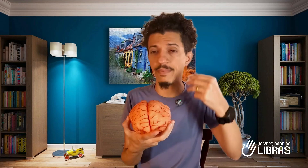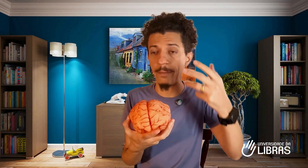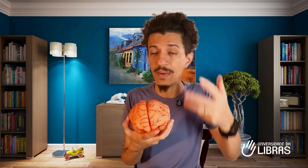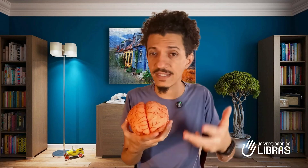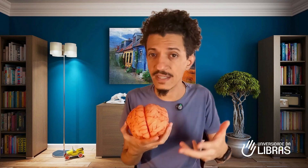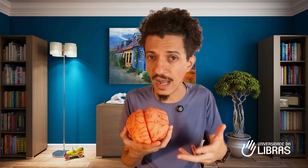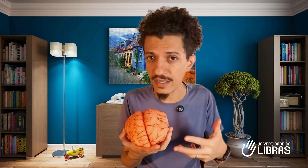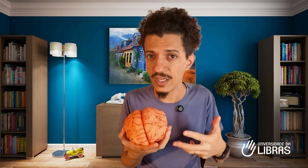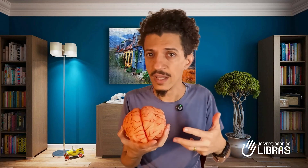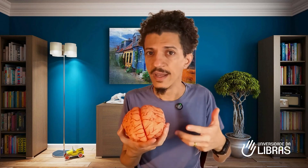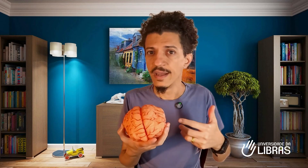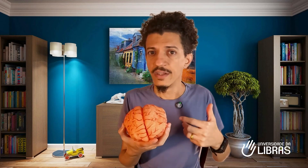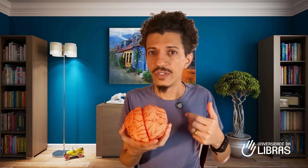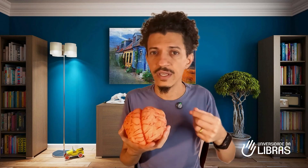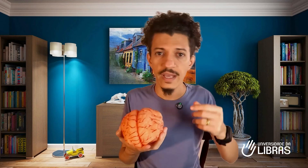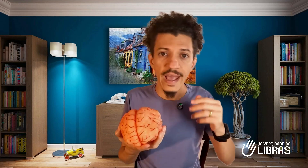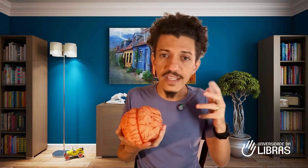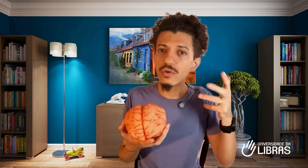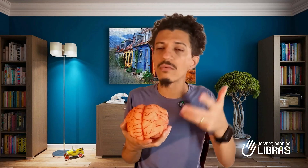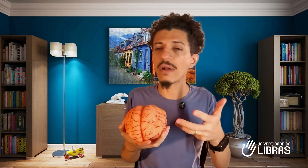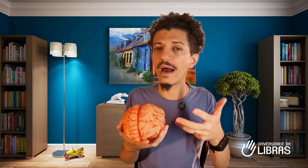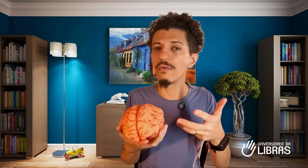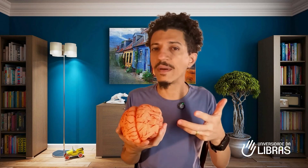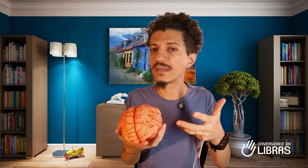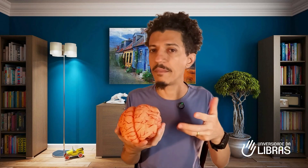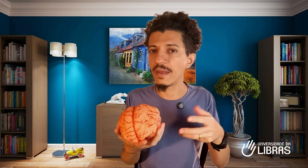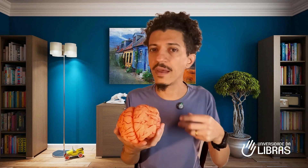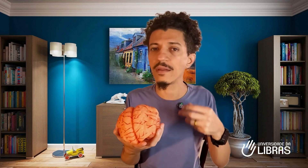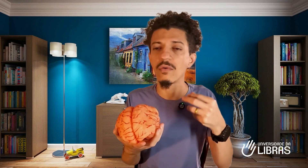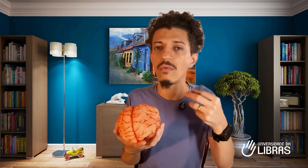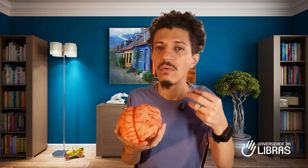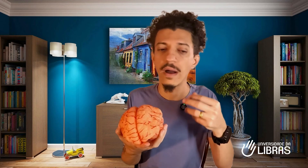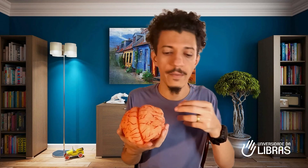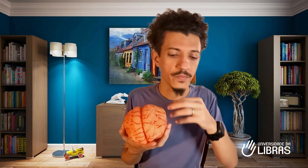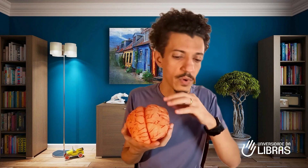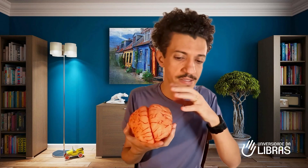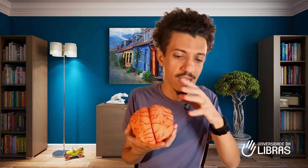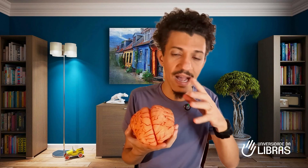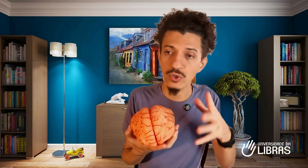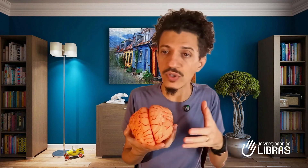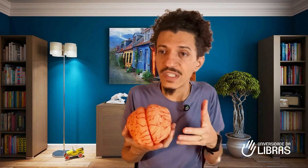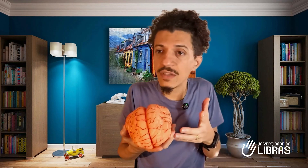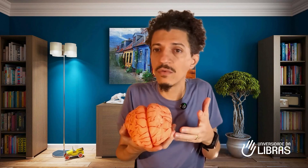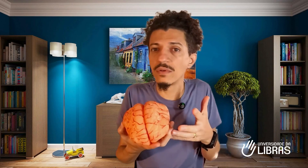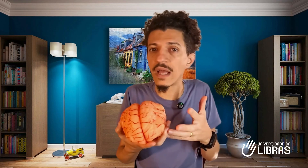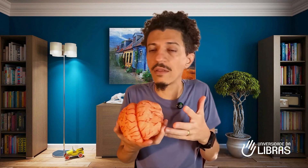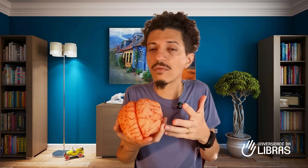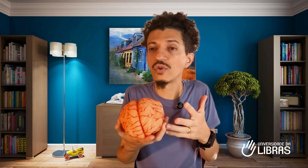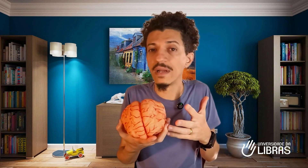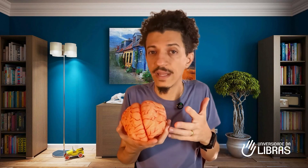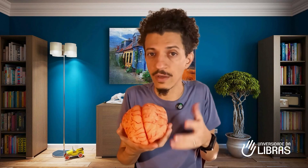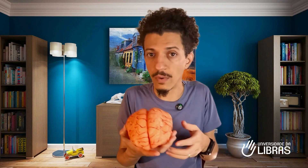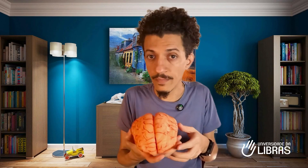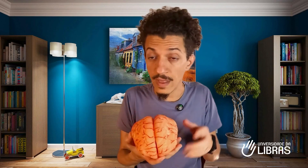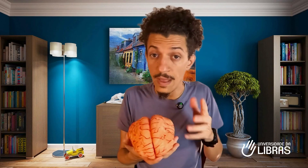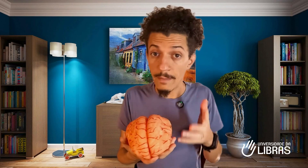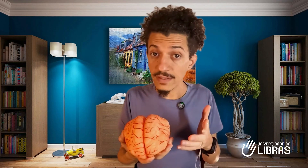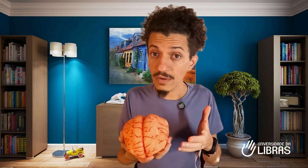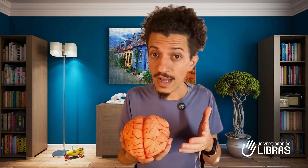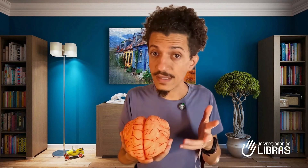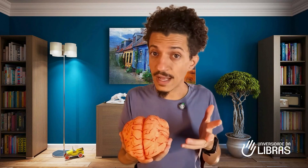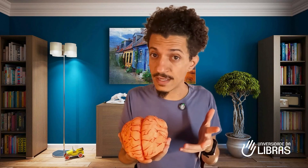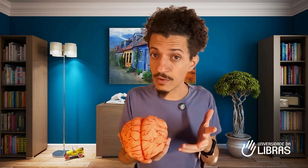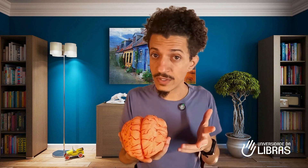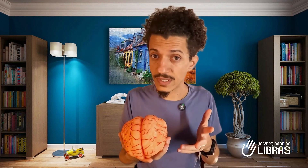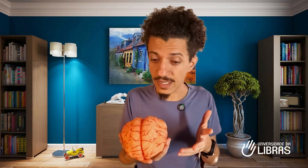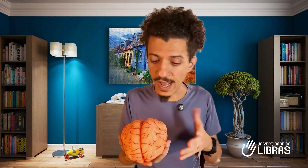da capacidade de estruturar um pensamento, esse raciocínio dentro de uma língua. Mas no